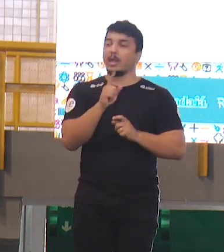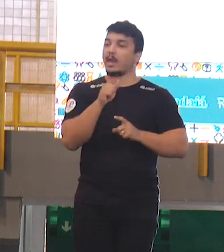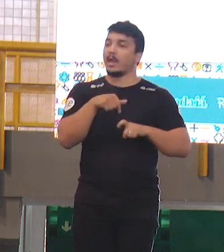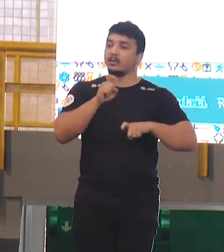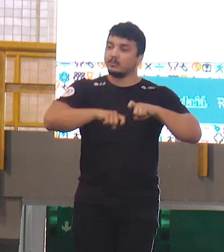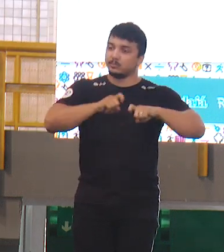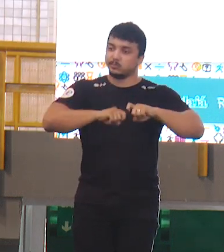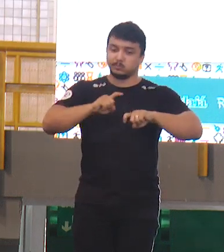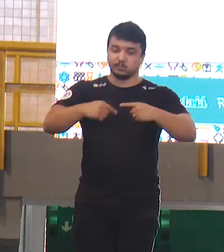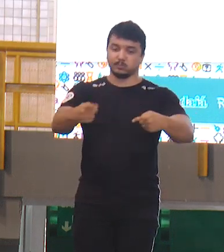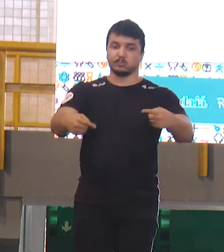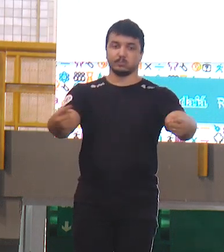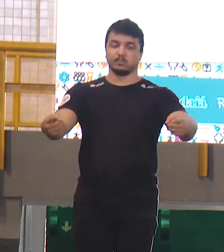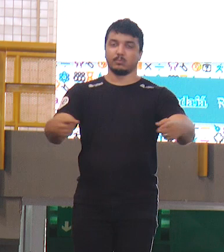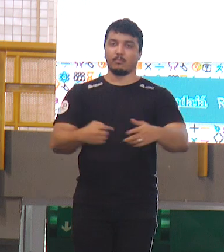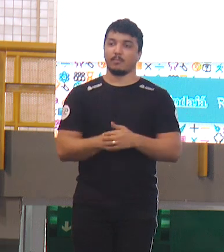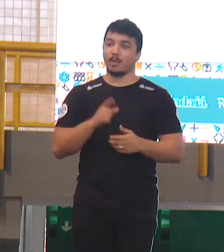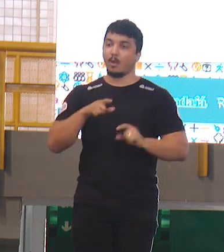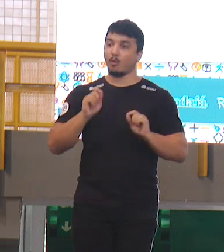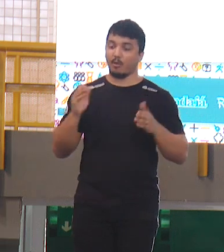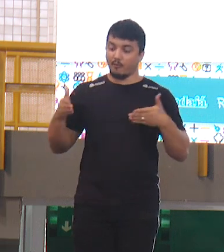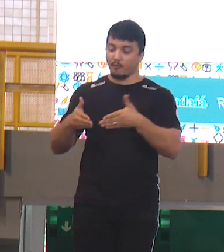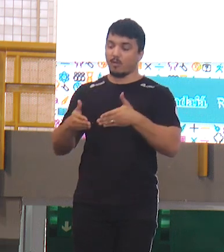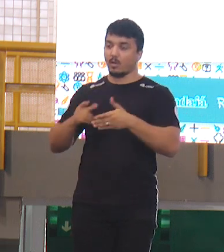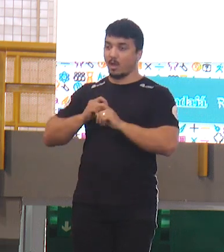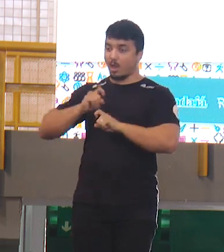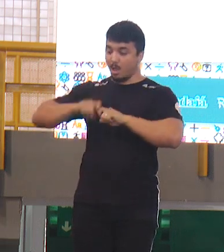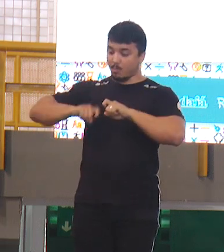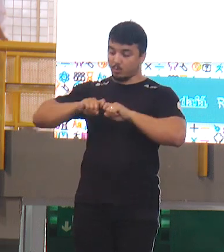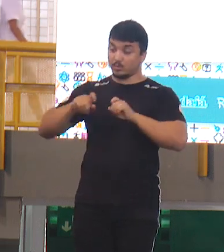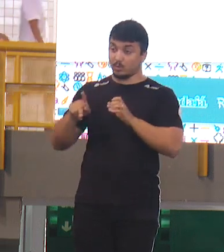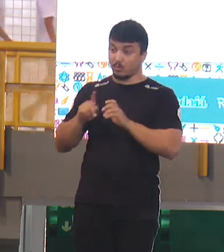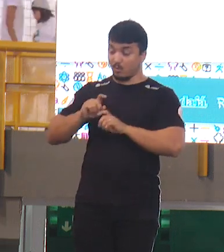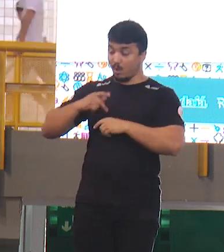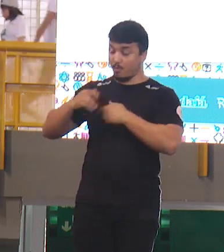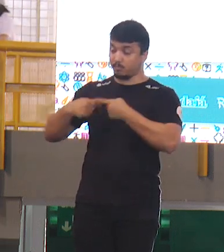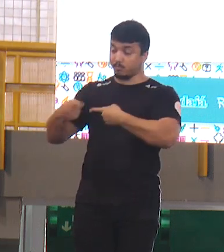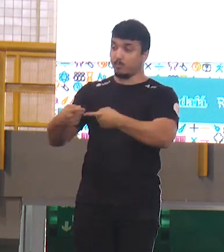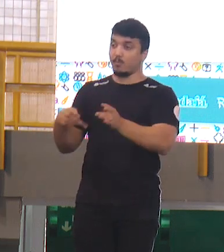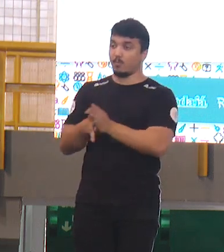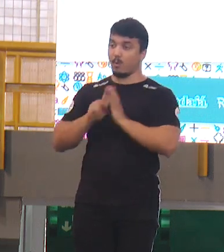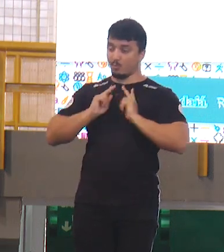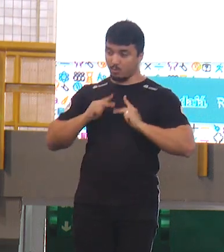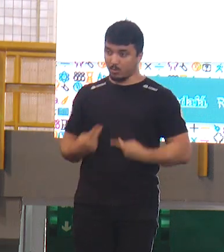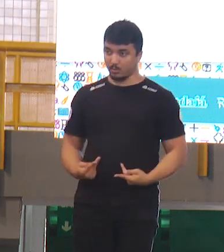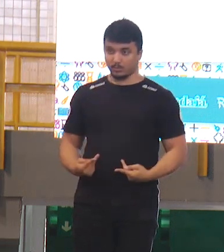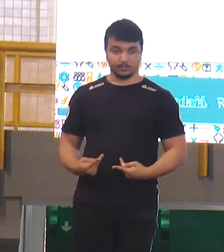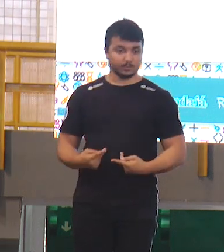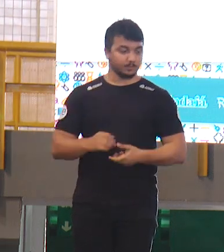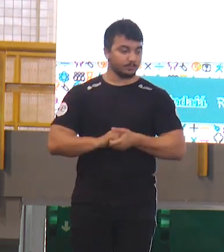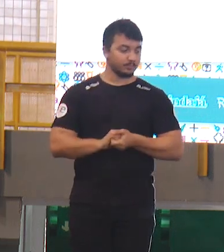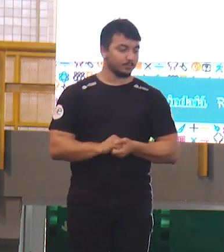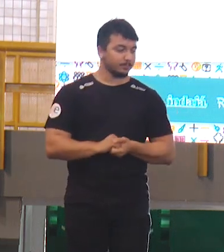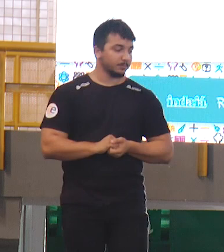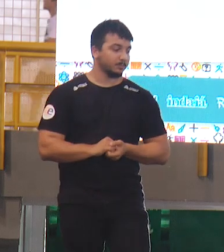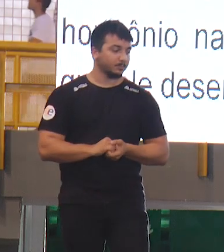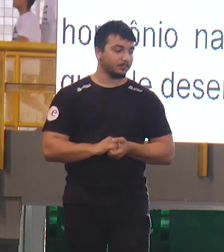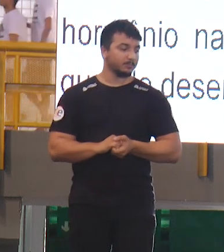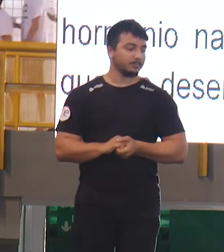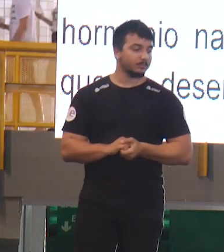reprodução, dando foco para a chamada reprodução humana, ok? Então